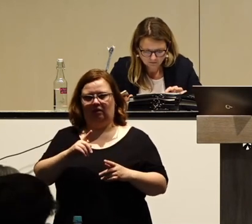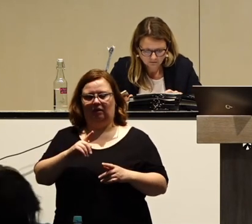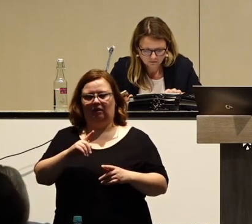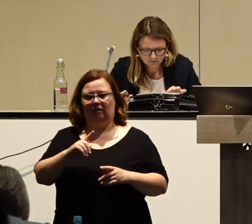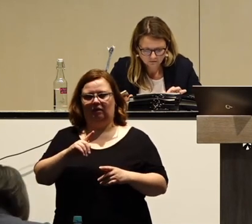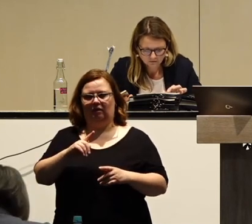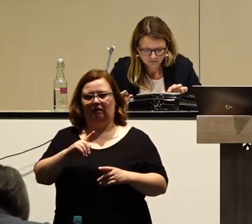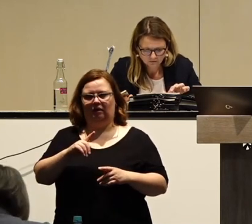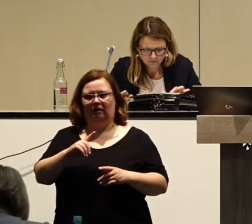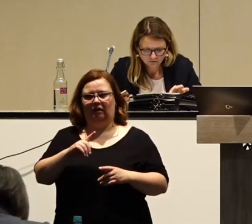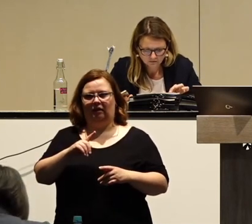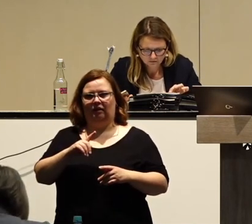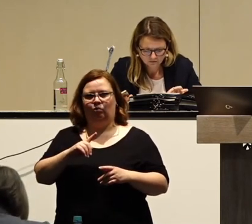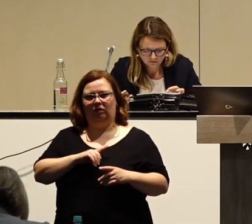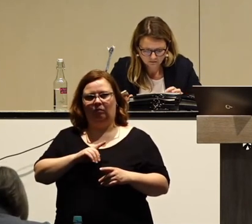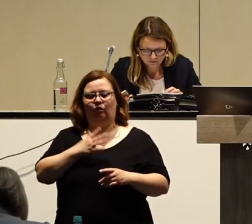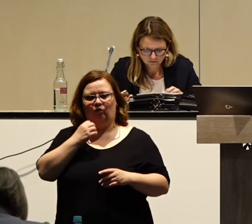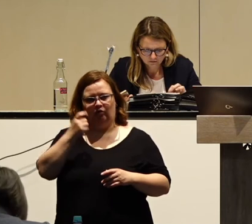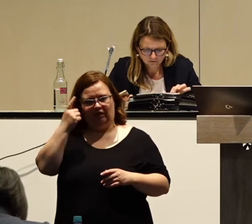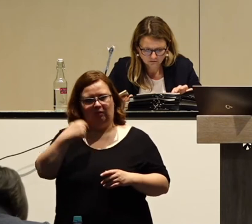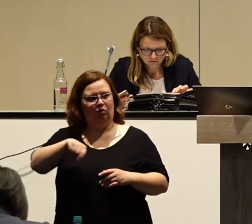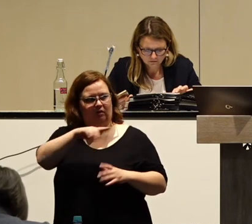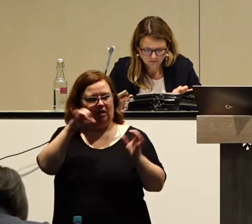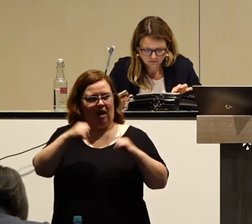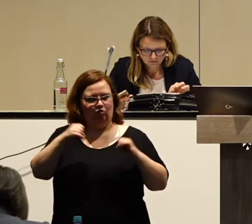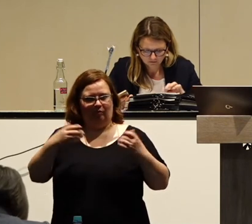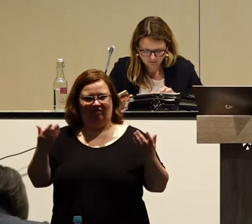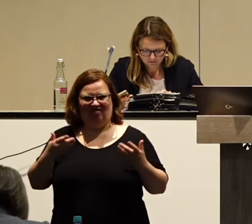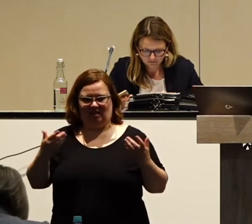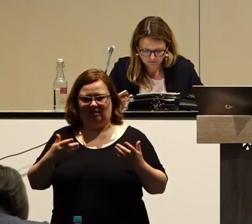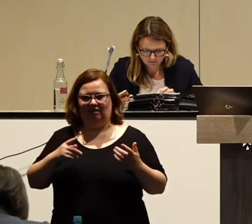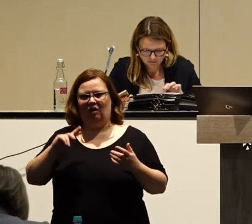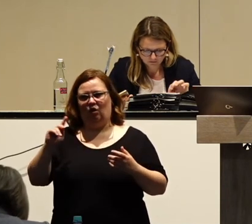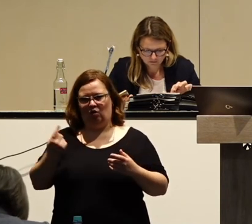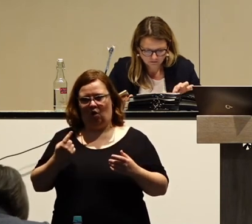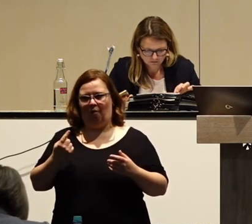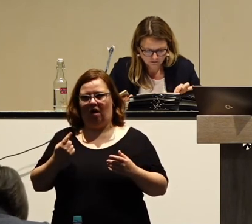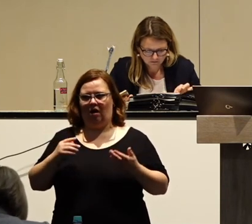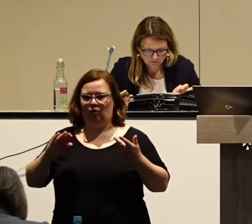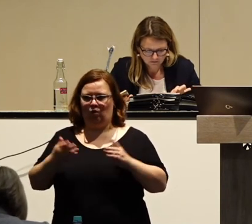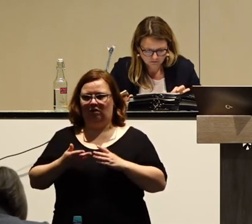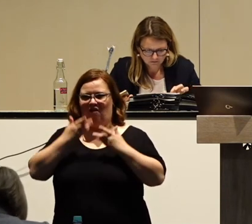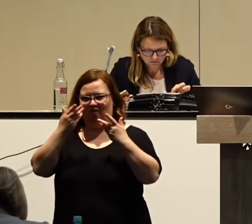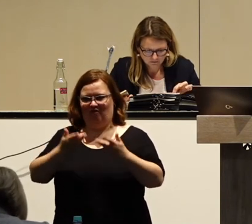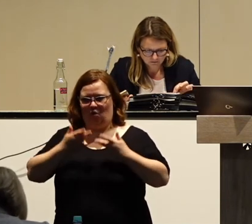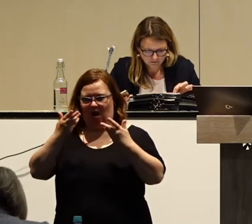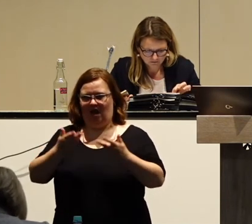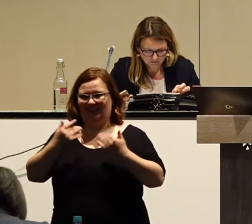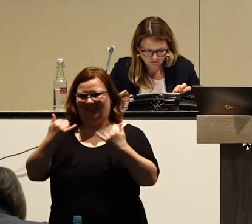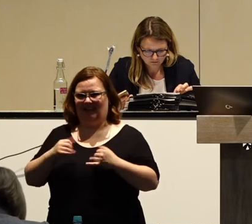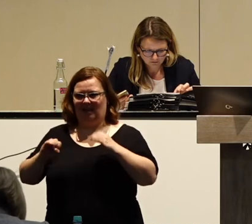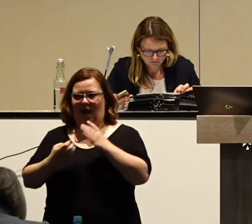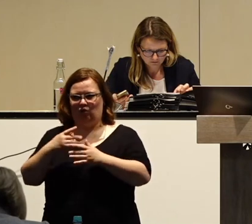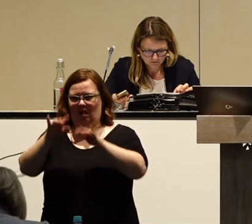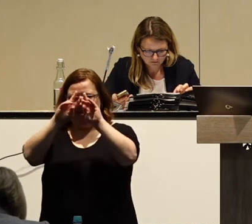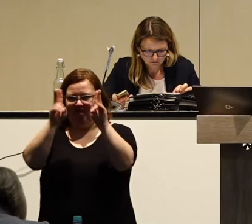nochmal, damit Sie wissen, worüber Sie wohlwollend abstimmen dürfen, nochmal ganz kurz vorlesen, wie es jetzt die aktuelle